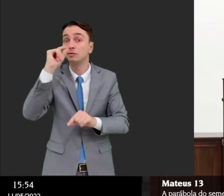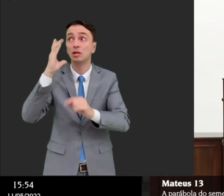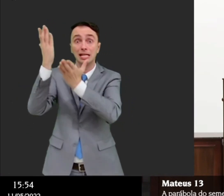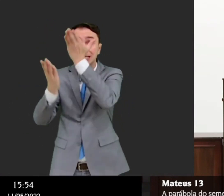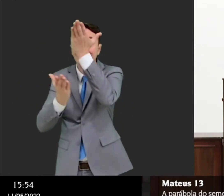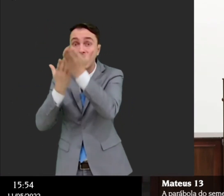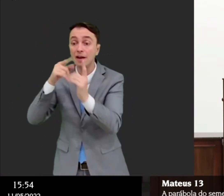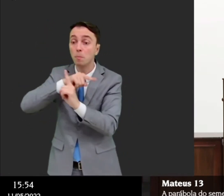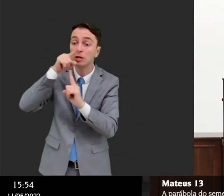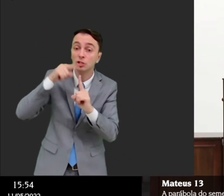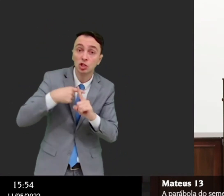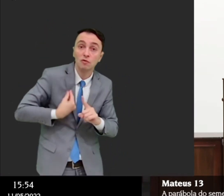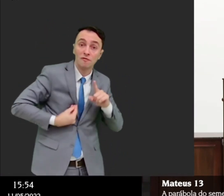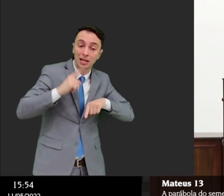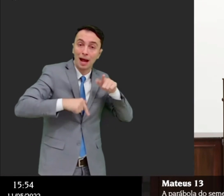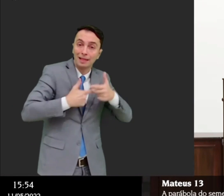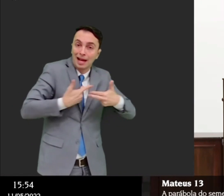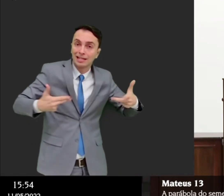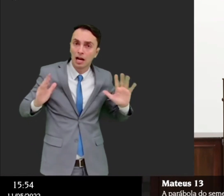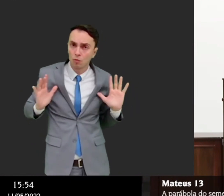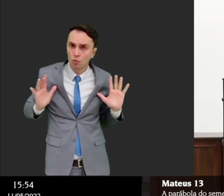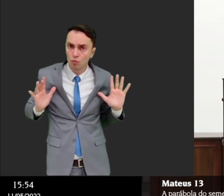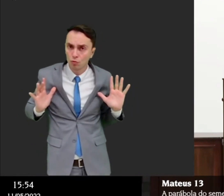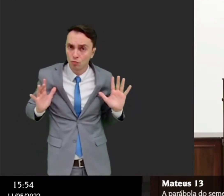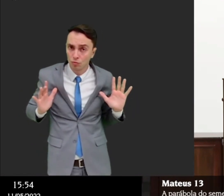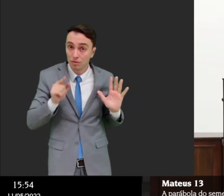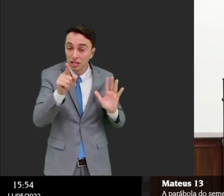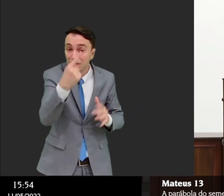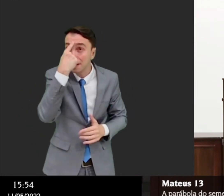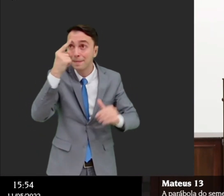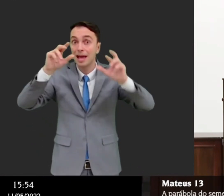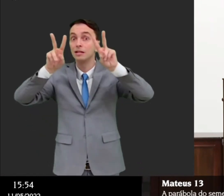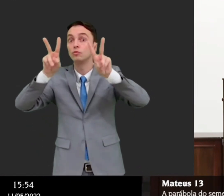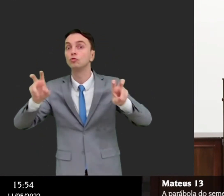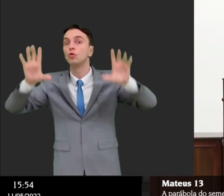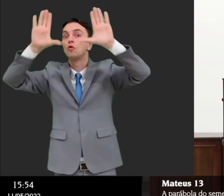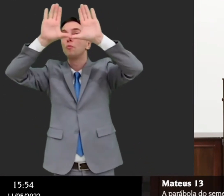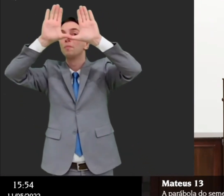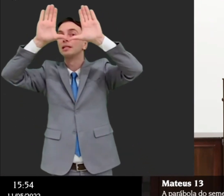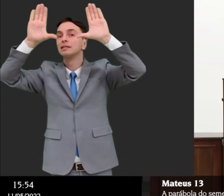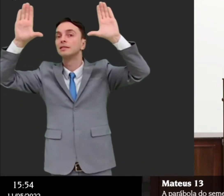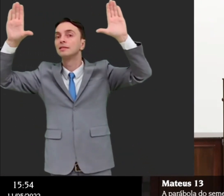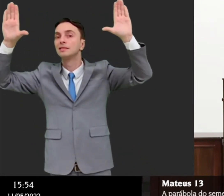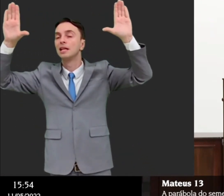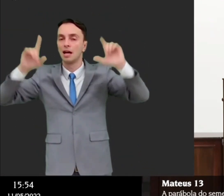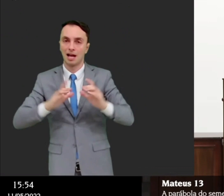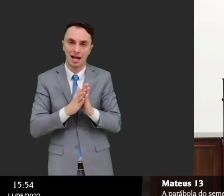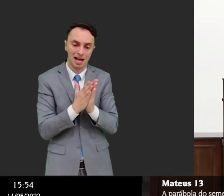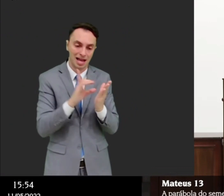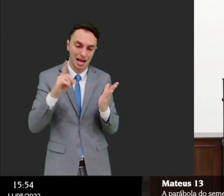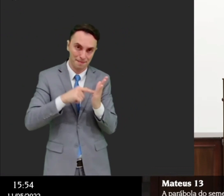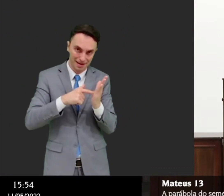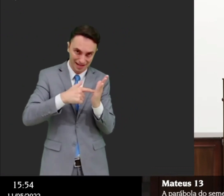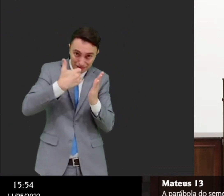coisas terrenas. A hora que o irmão buscar as coisas do céu, a palavra diz, buscai o reino do céu e